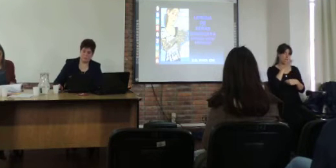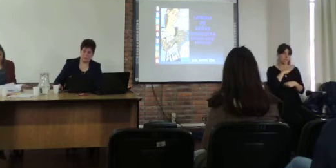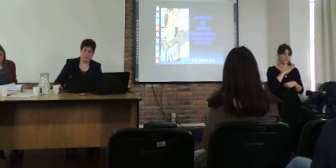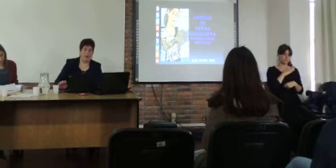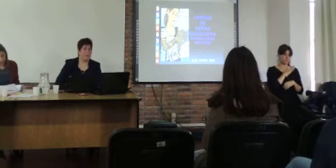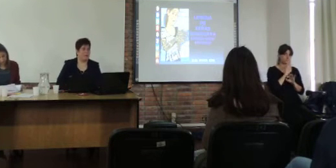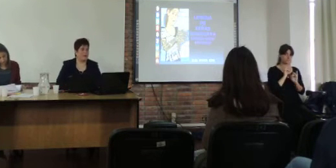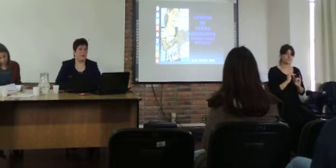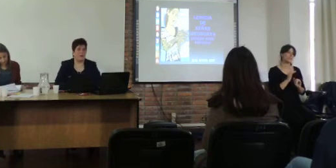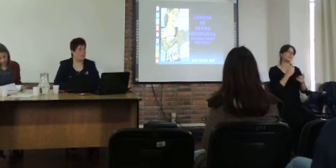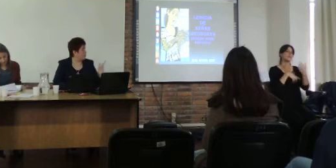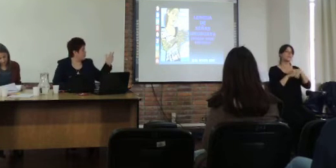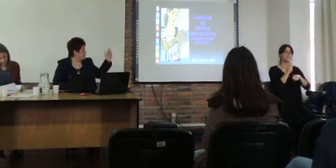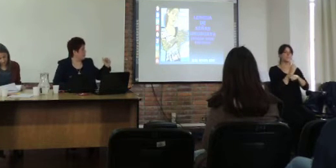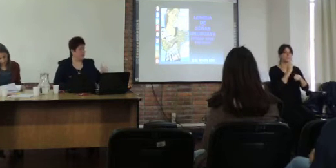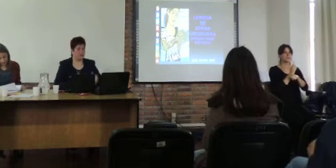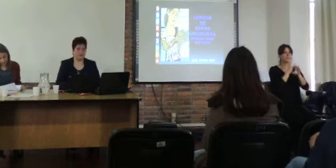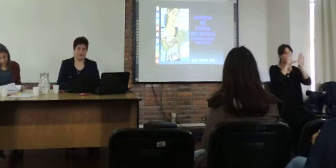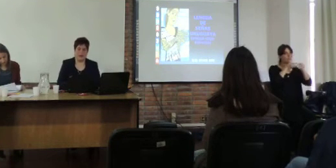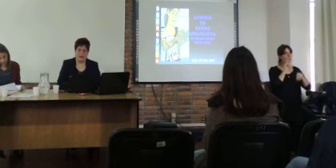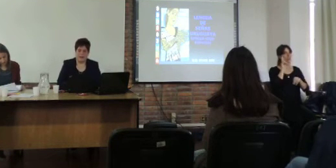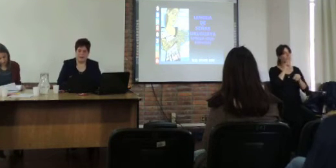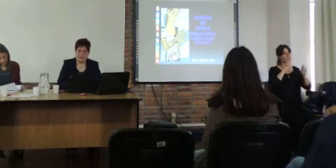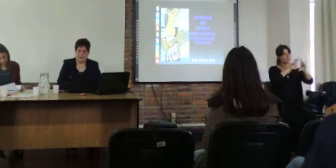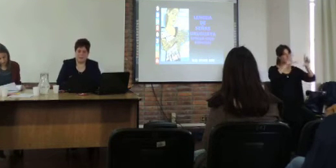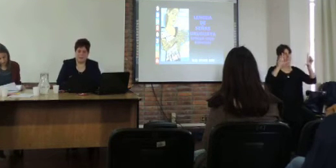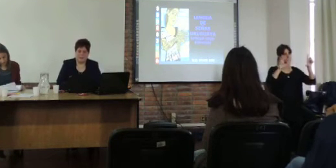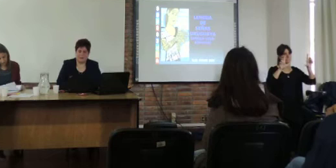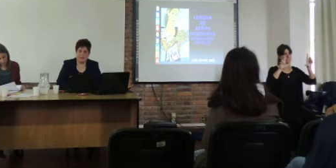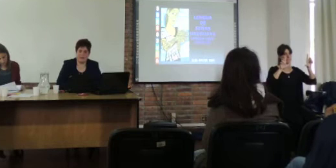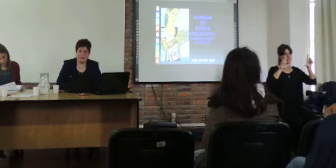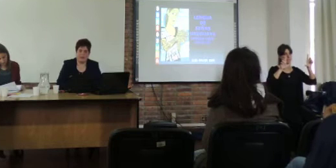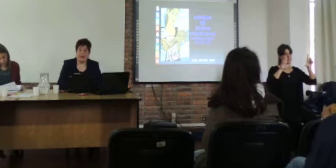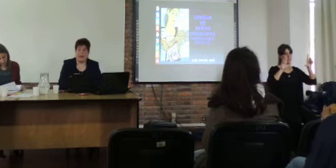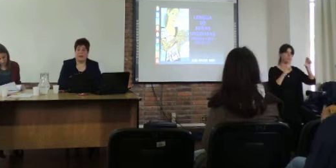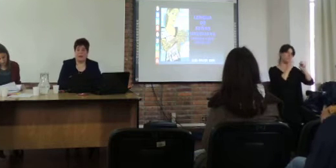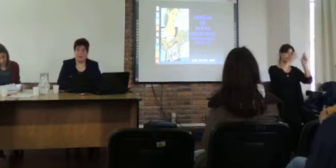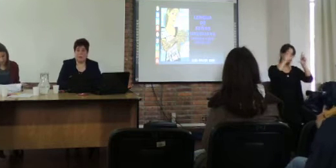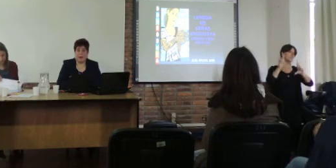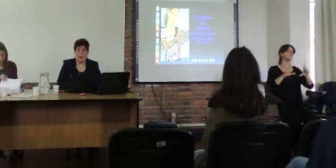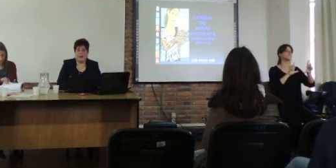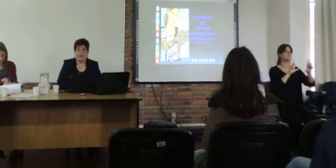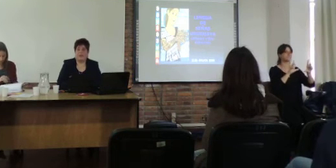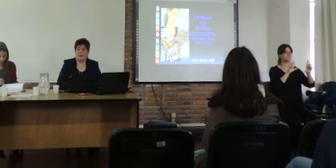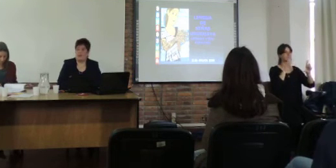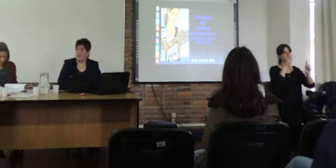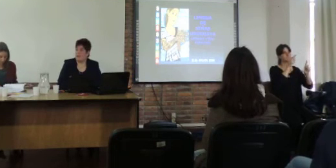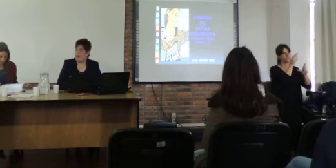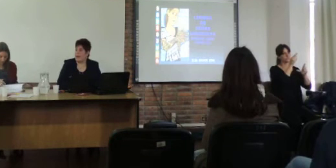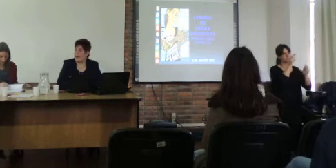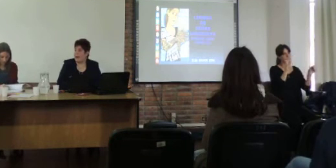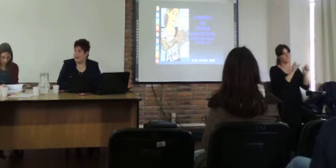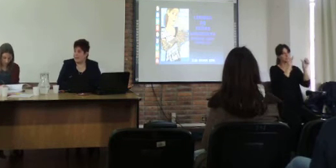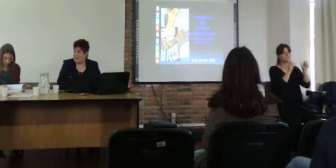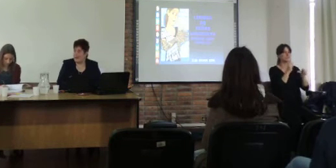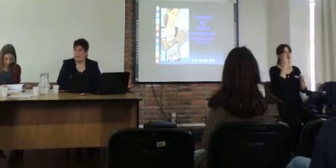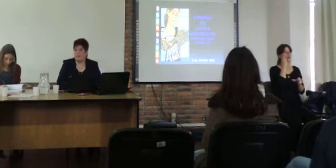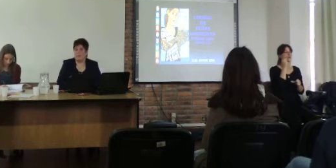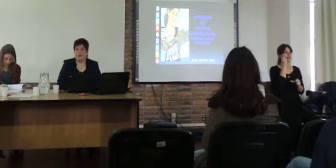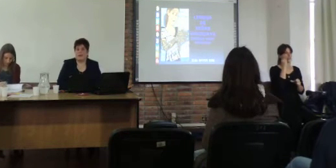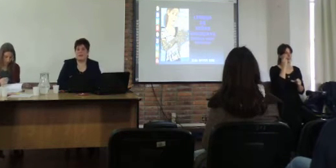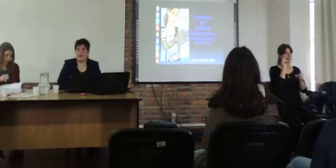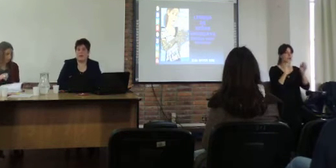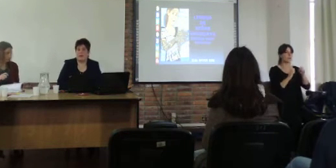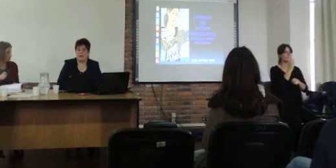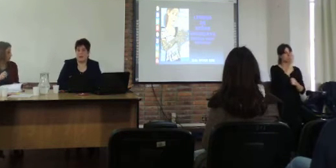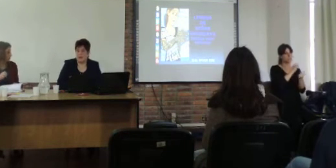¿Sí? Primero, como todos están mirando esta primera presentación, esta obra la hizo Rodrigo González Galagarri, es el